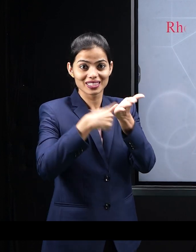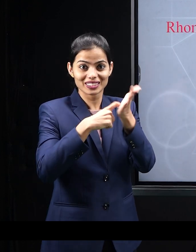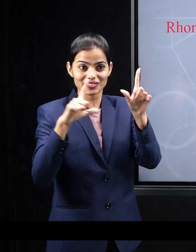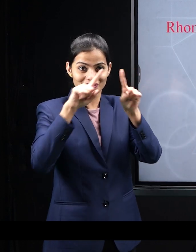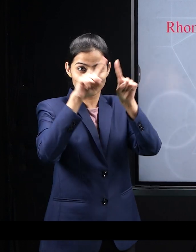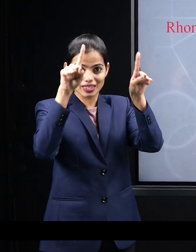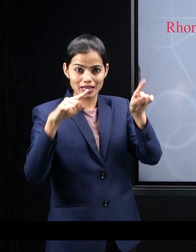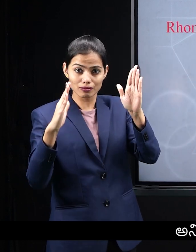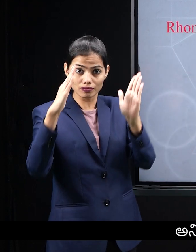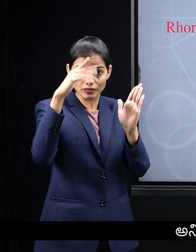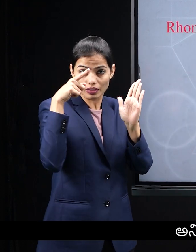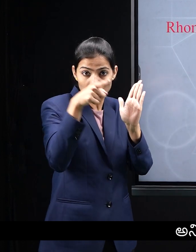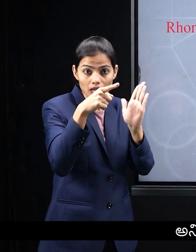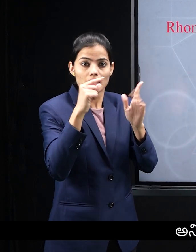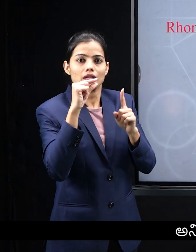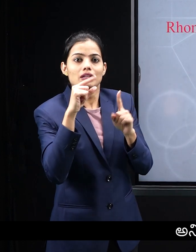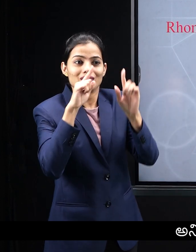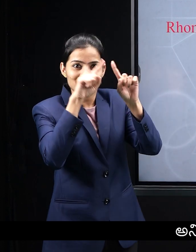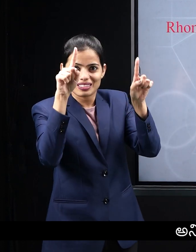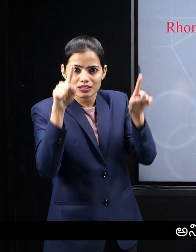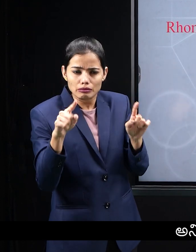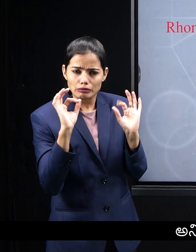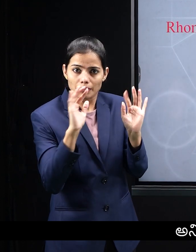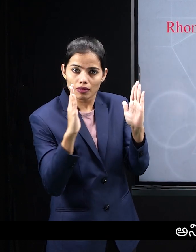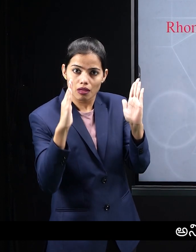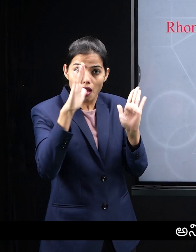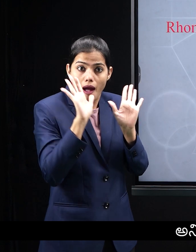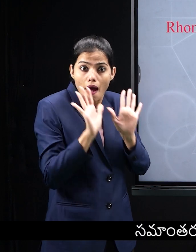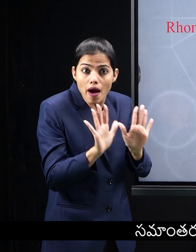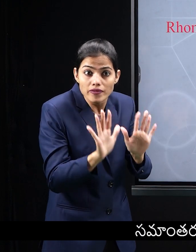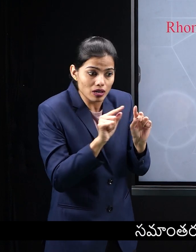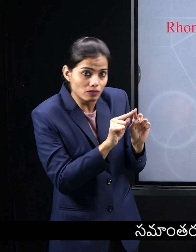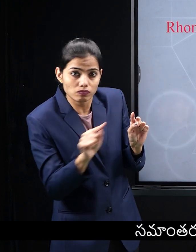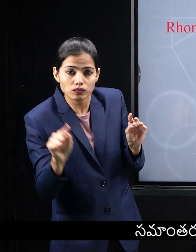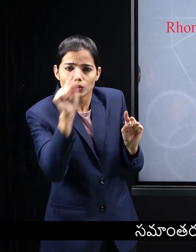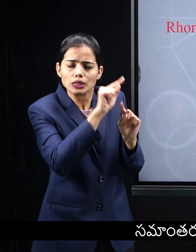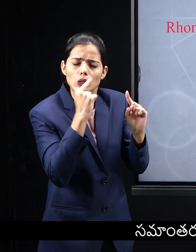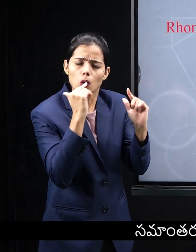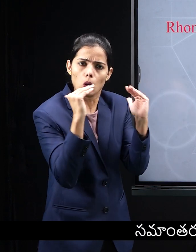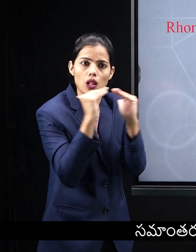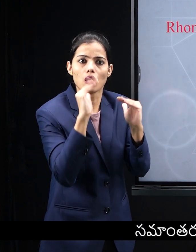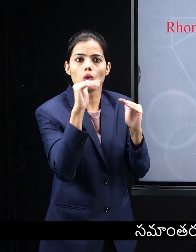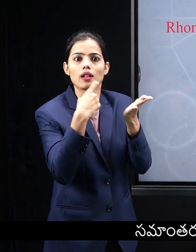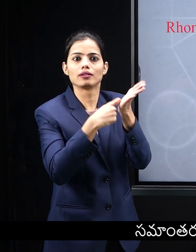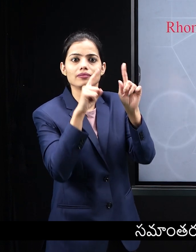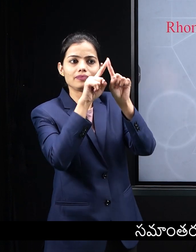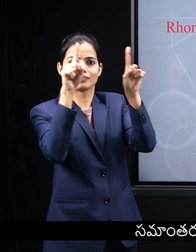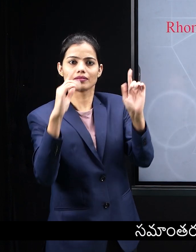రాంబస్. అన్ని వైపులా సమానంగా ఉండే సమాంతర చతుర్భుజాన్ని రాంబస్ అంటారు.